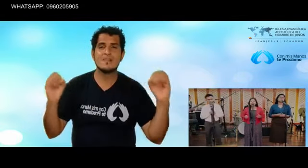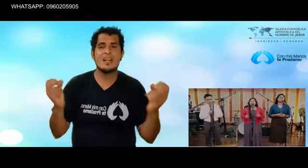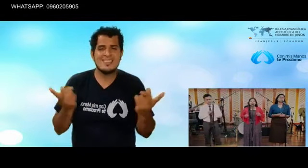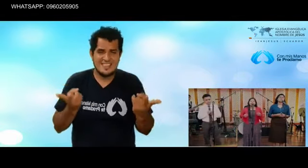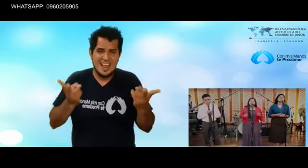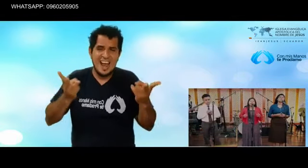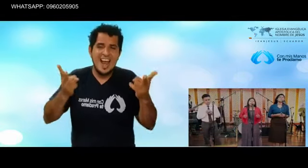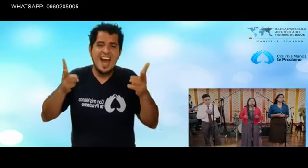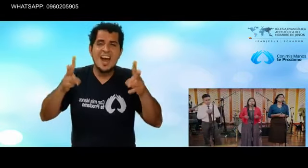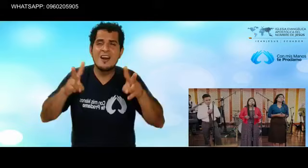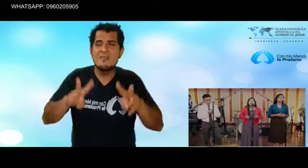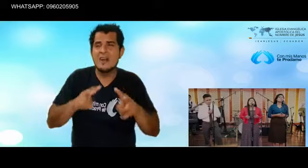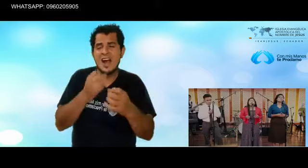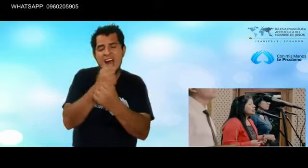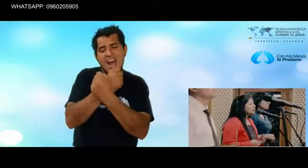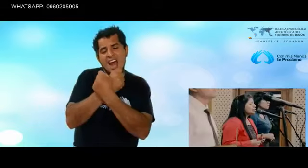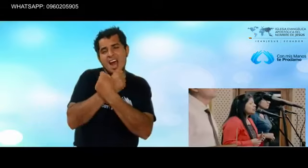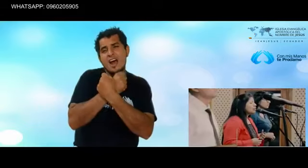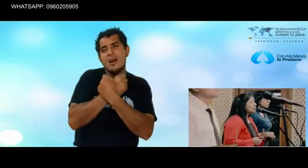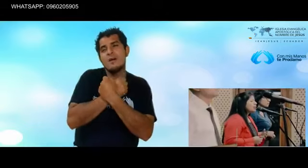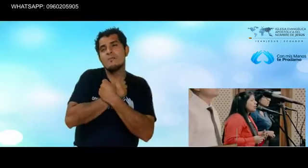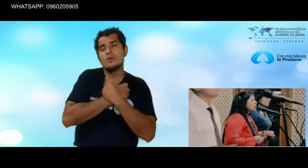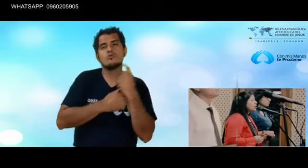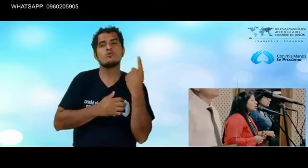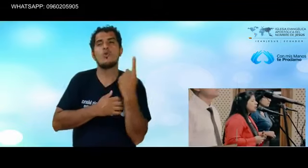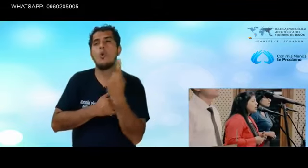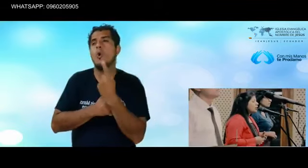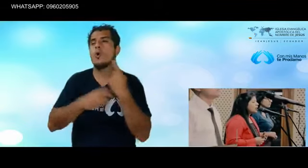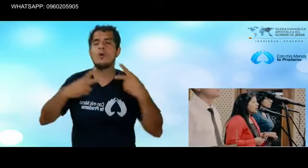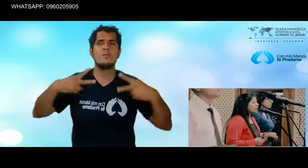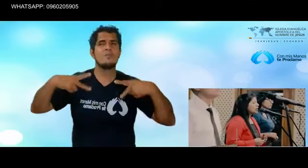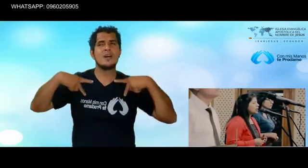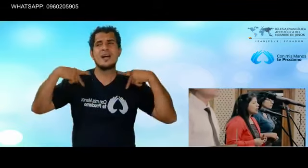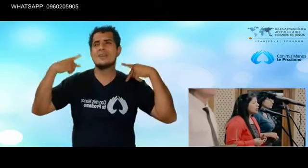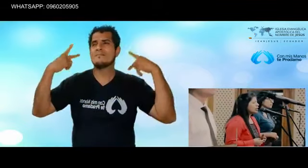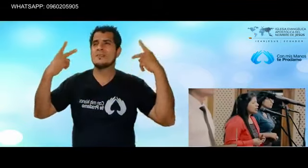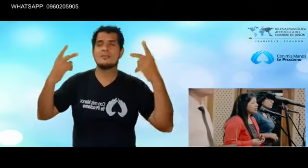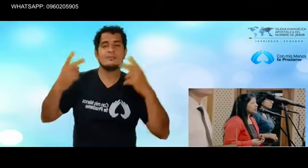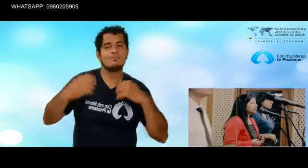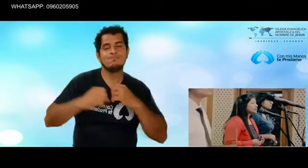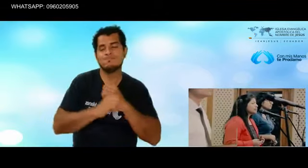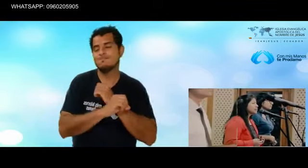y que sin tu amor no viviré.